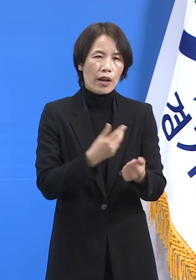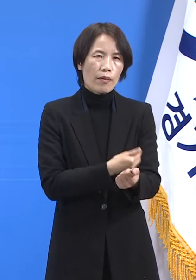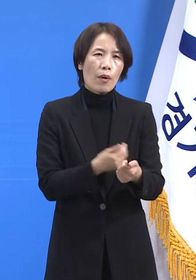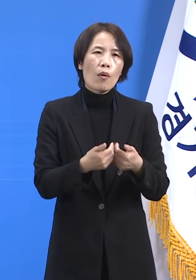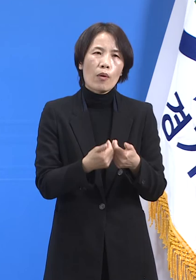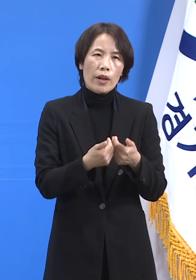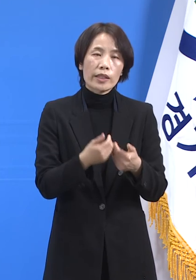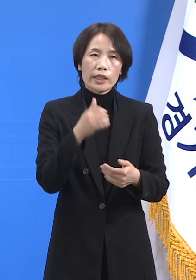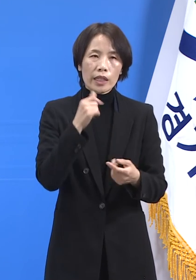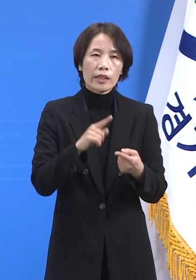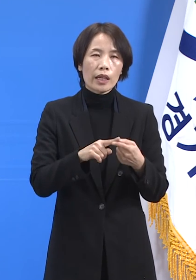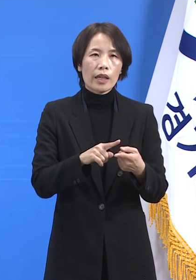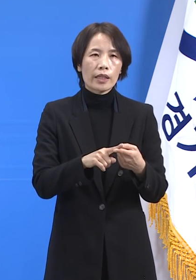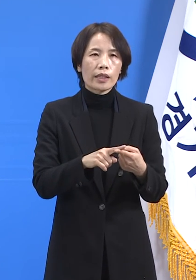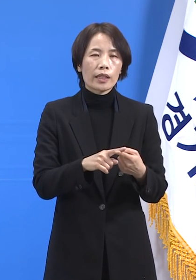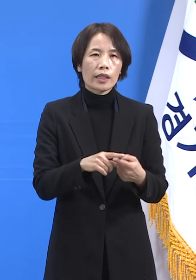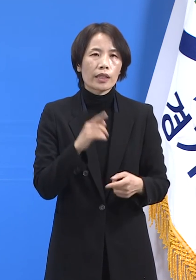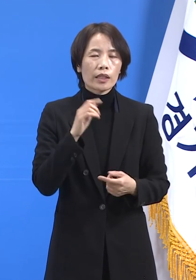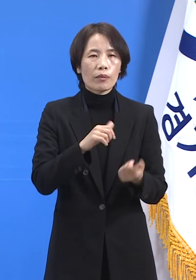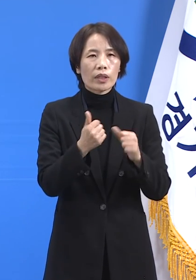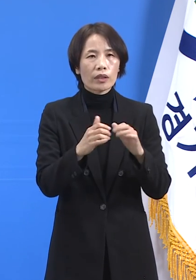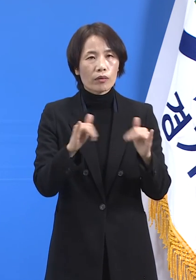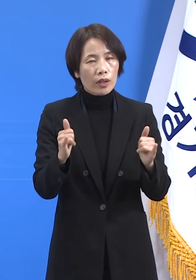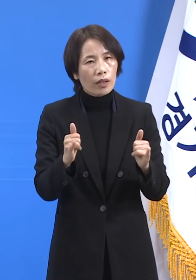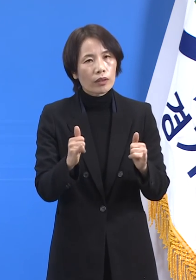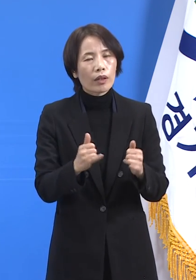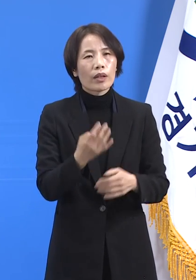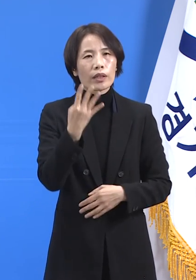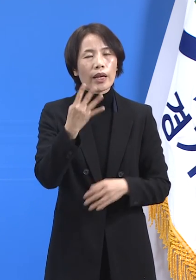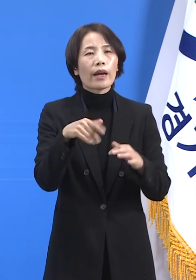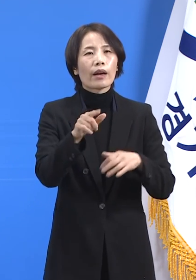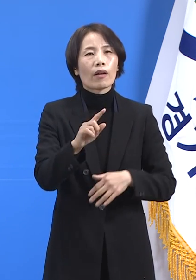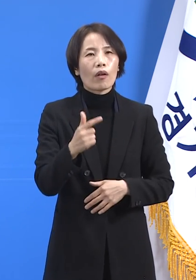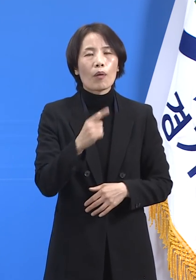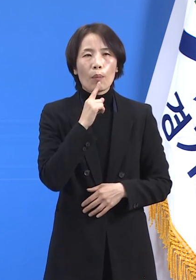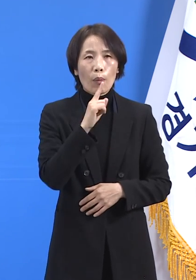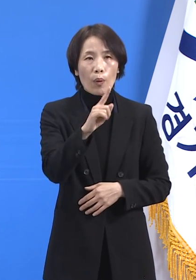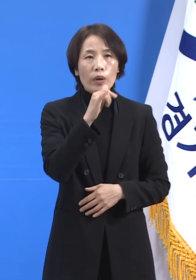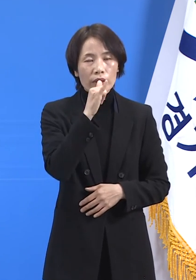중증 사례는 3건, 사망 사례는 총 4건 보고되었습니다.